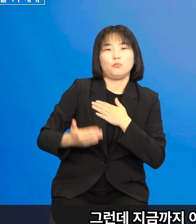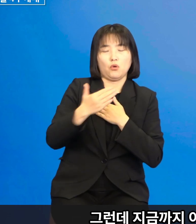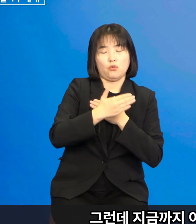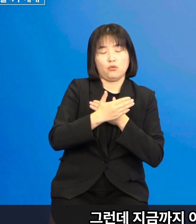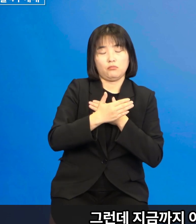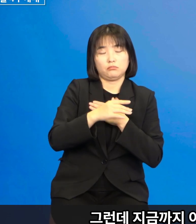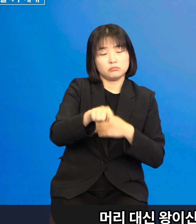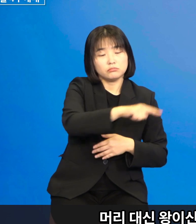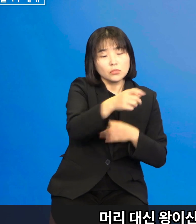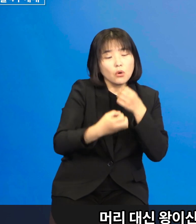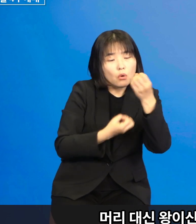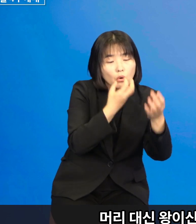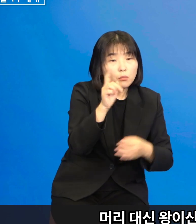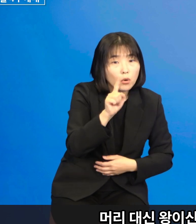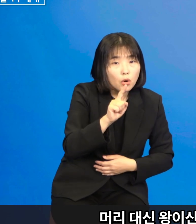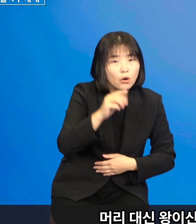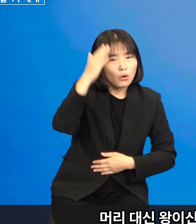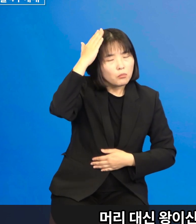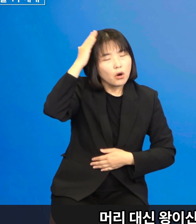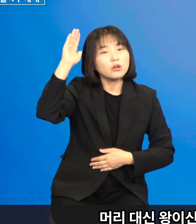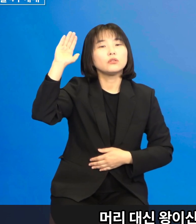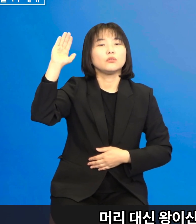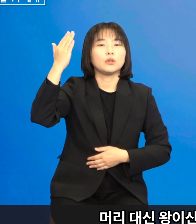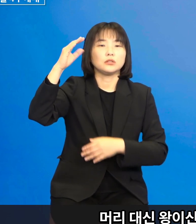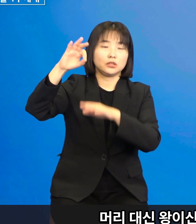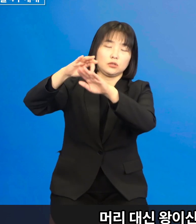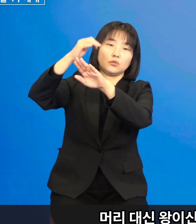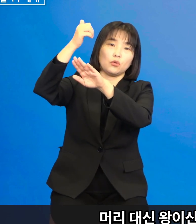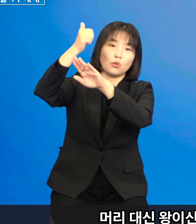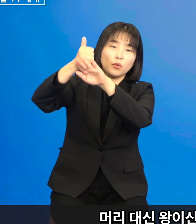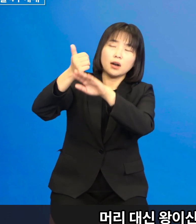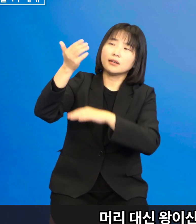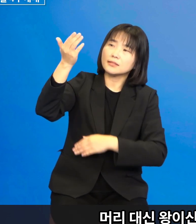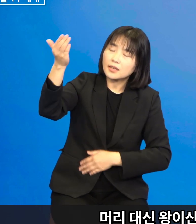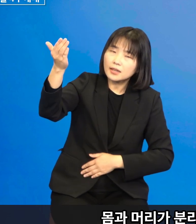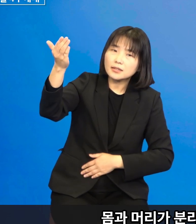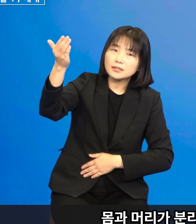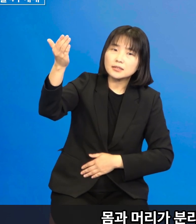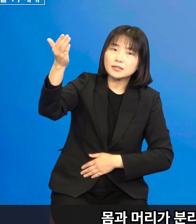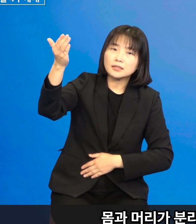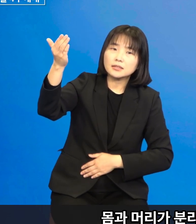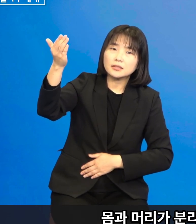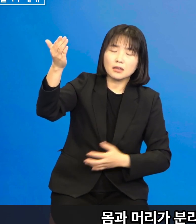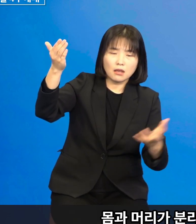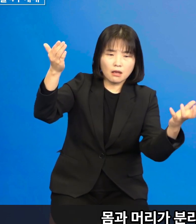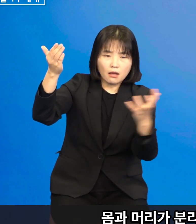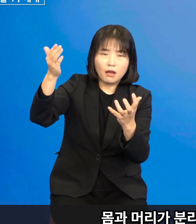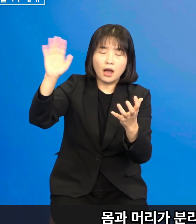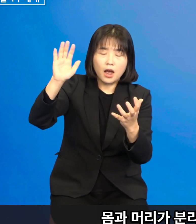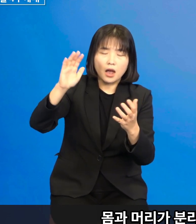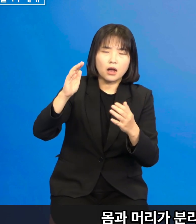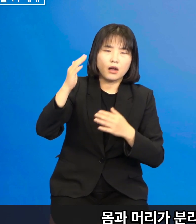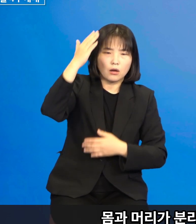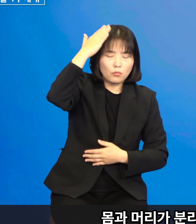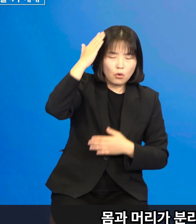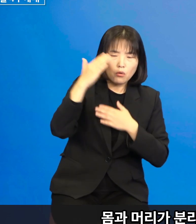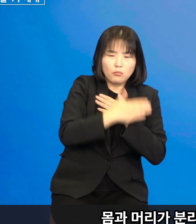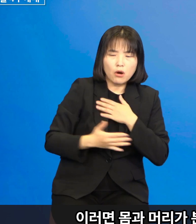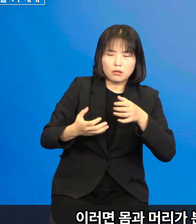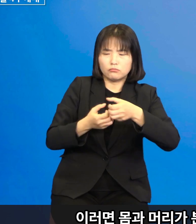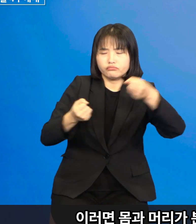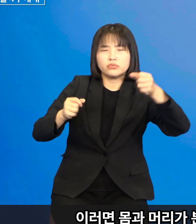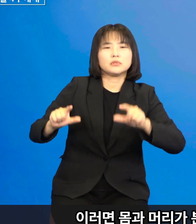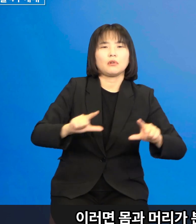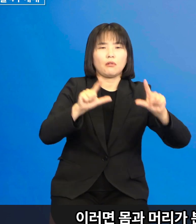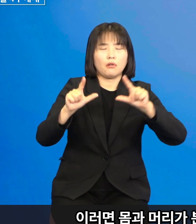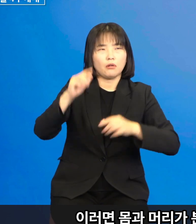고백은 무엇이냐면, 머리 대신 왕이신 당신께 나오지 않은 채 몸과 머리가 분리된 채 살았다는 겁니다.